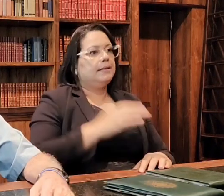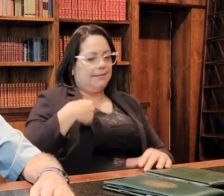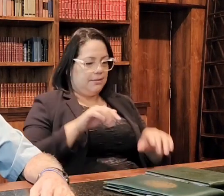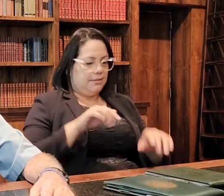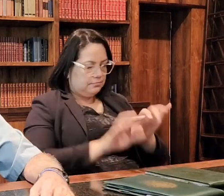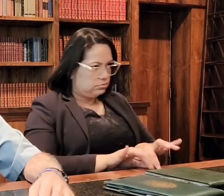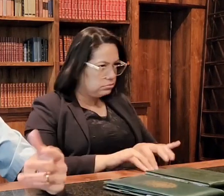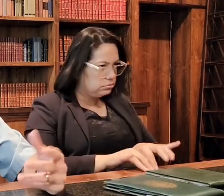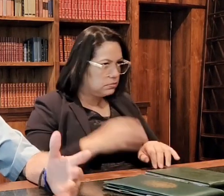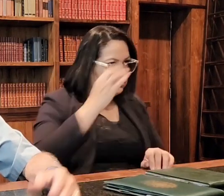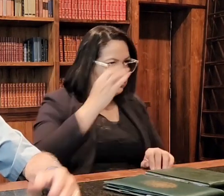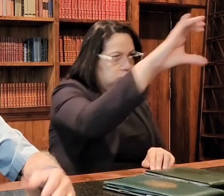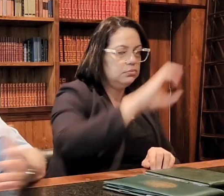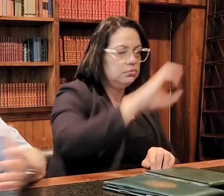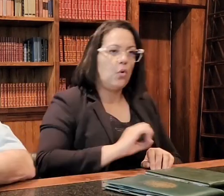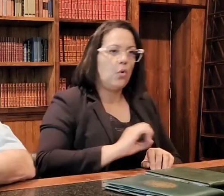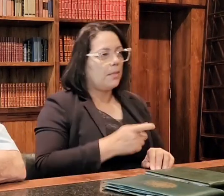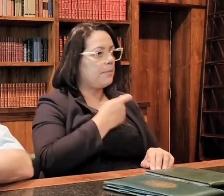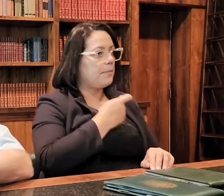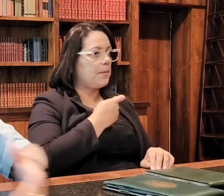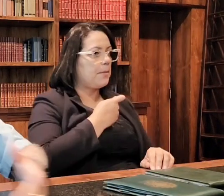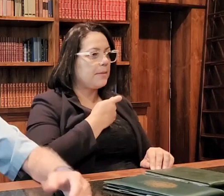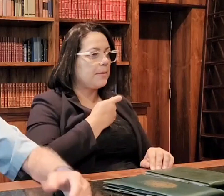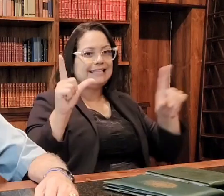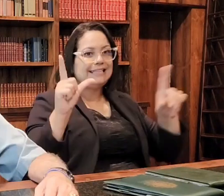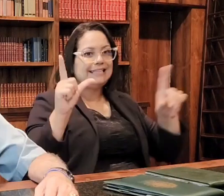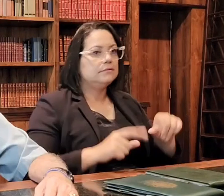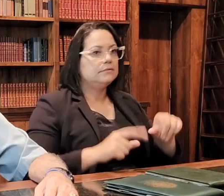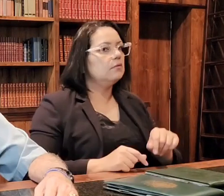para as televisões, ou vai para a rádio, não é bem aquilo que aconteceu.